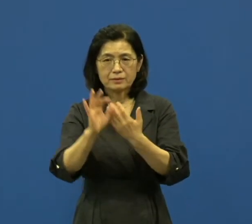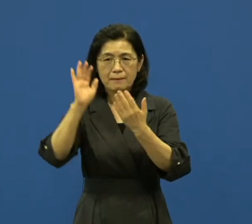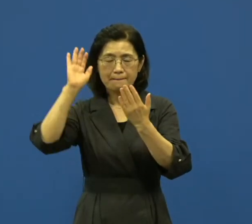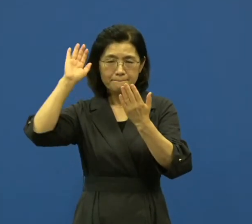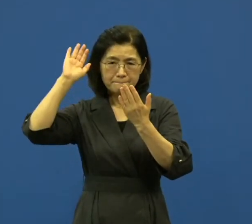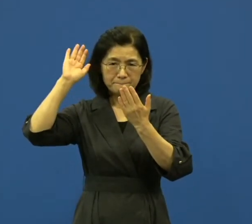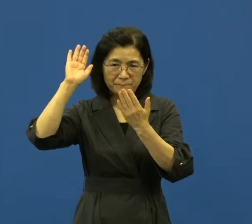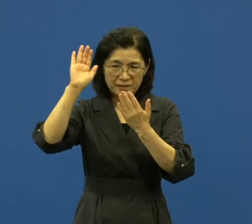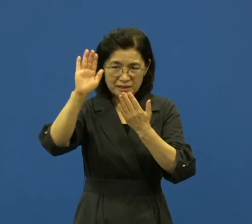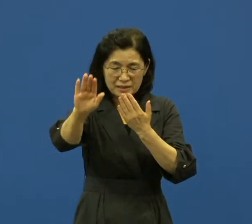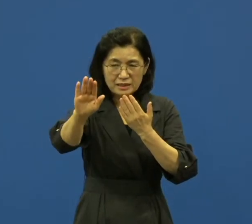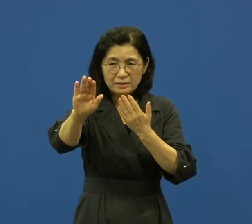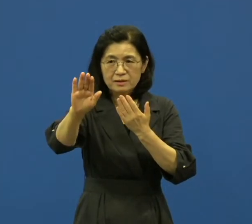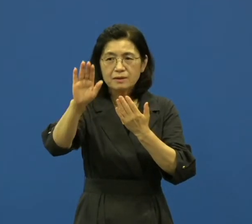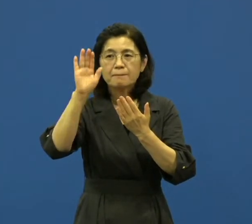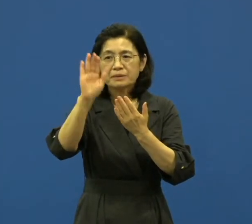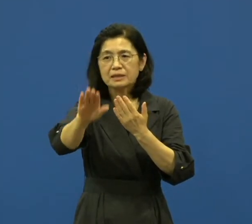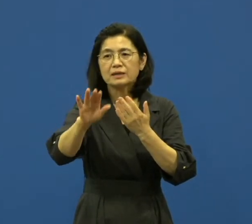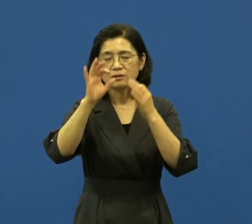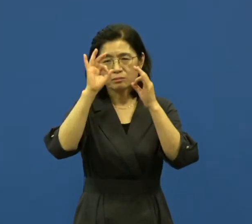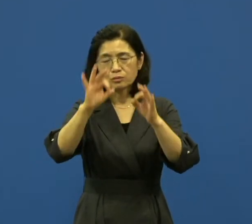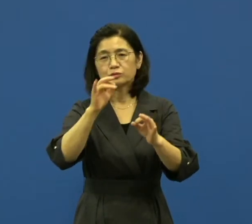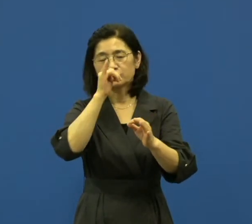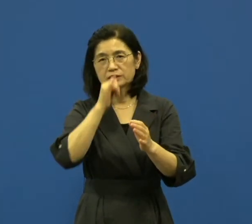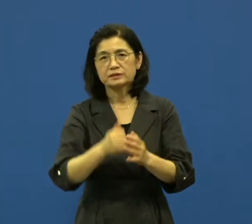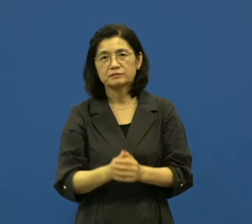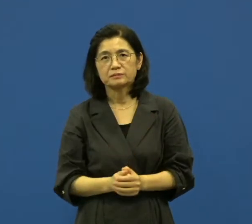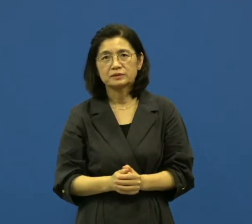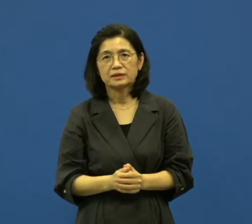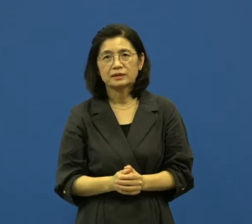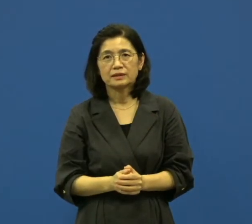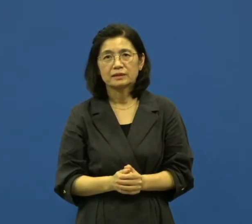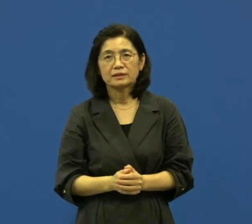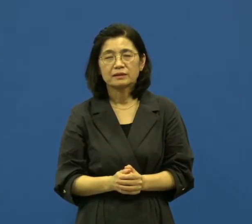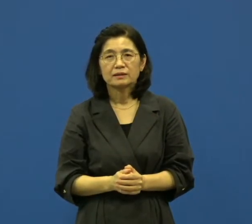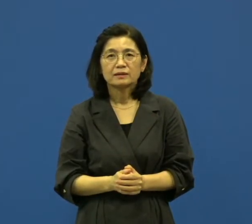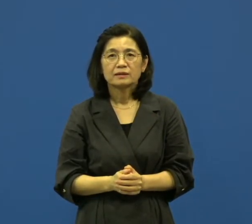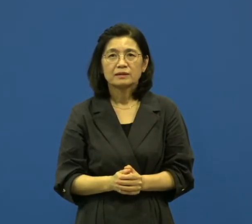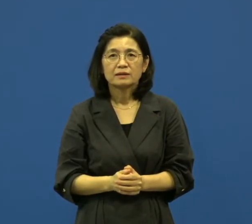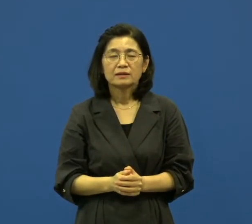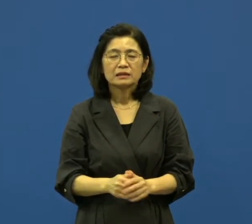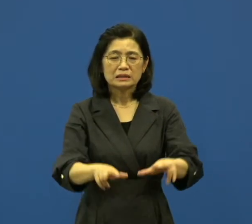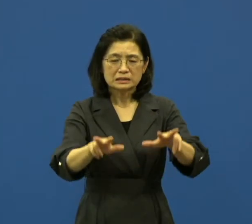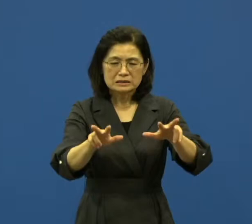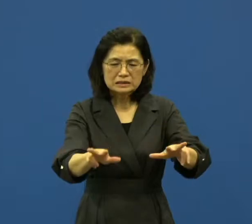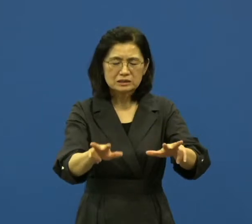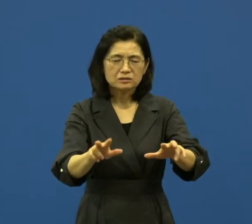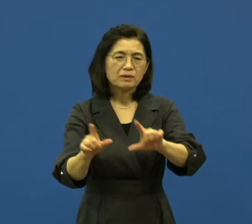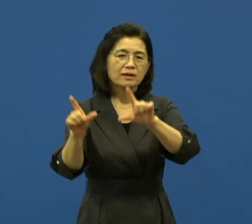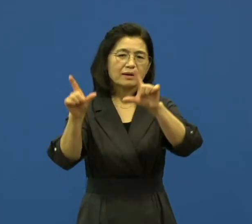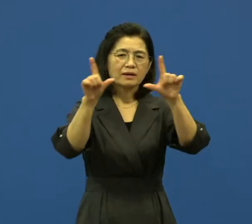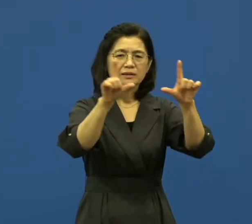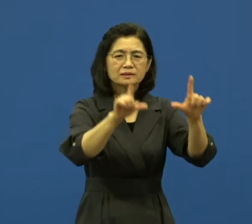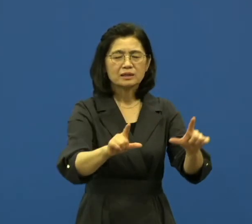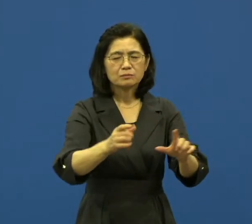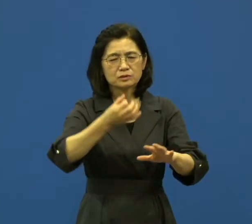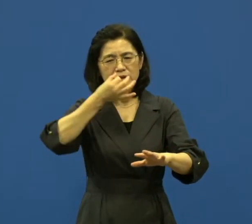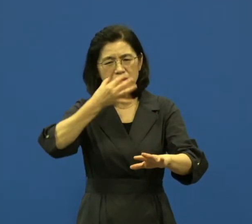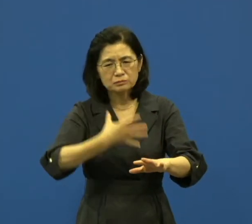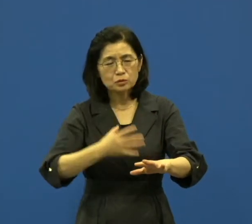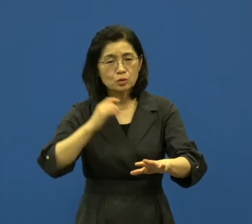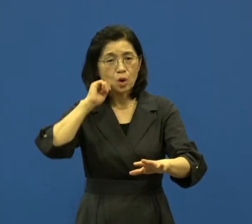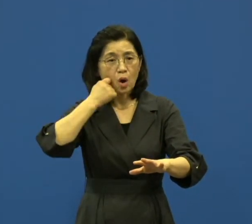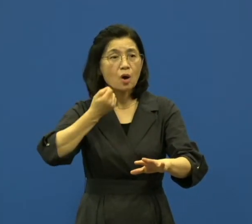것입니다. 왜 믿음이라는 단어가 필요한 것입니까? 현재의 삶은 내가 생각하는 대로 돌아가지 않아도